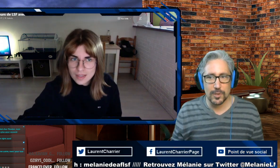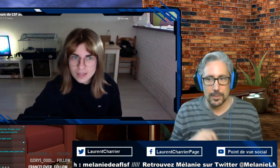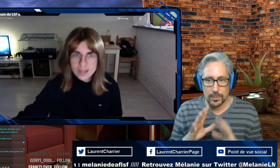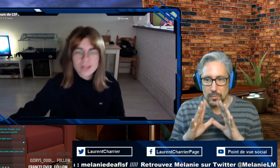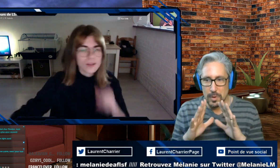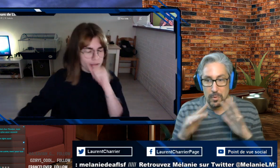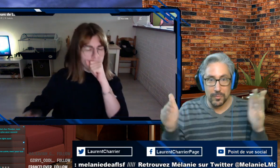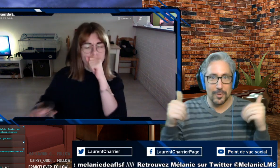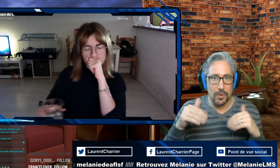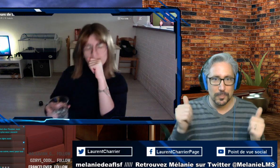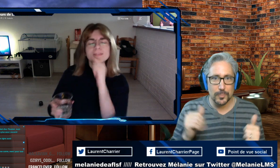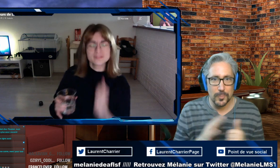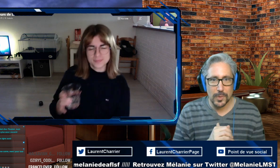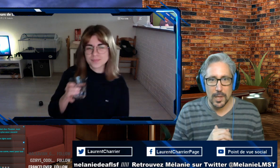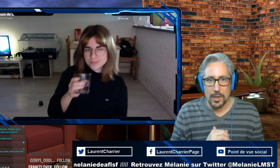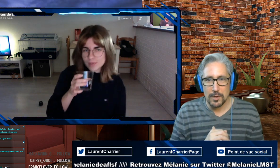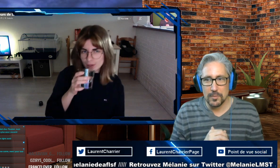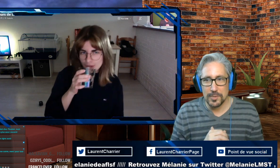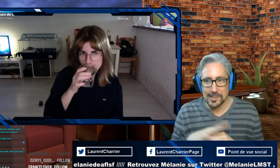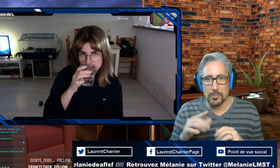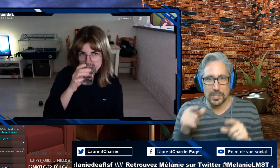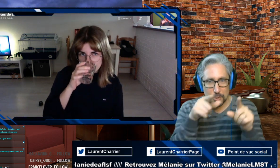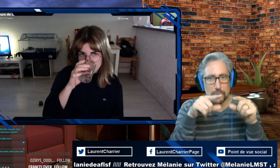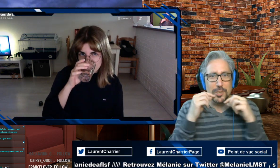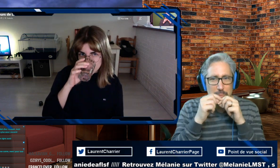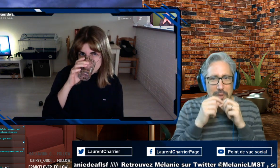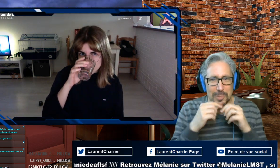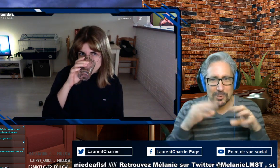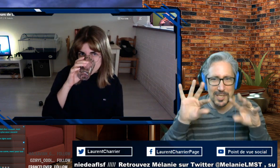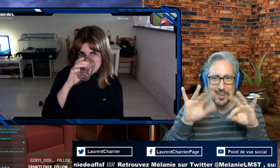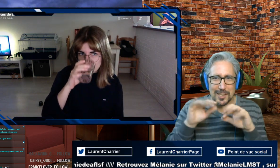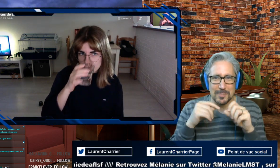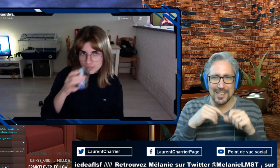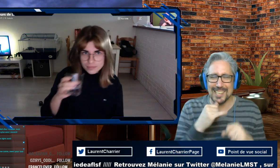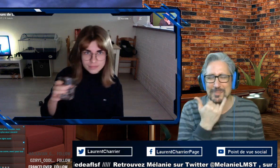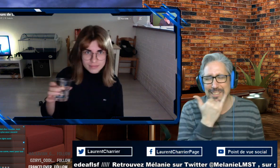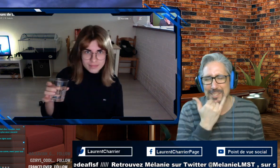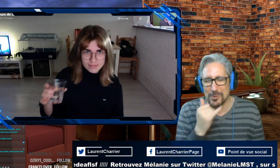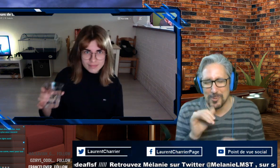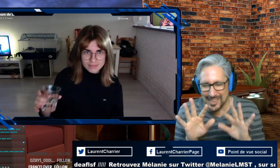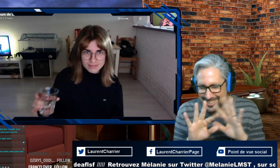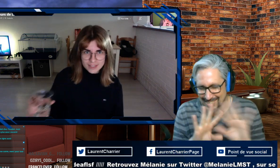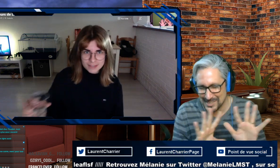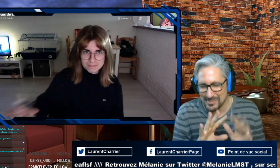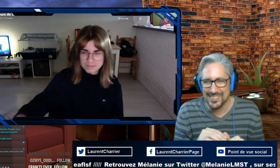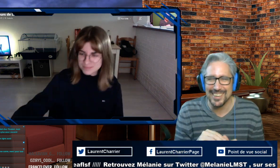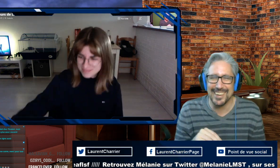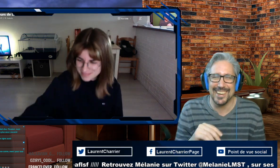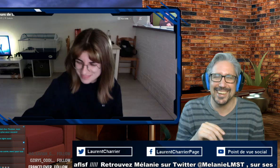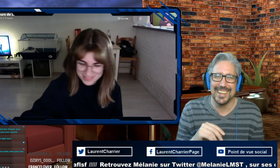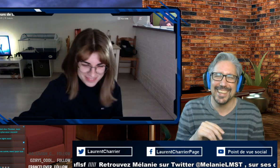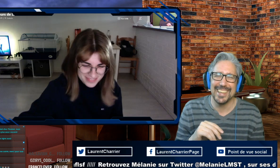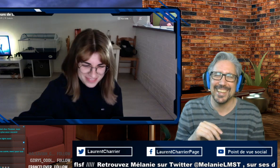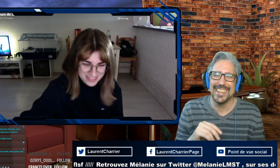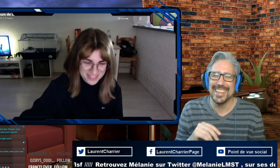à 20h, vraiment, venez, c'est bon, j'ai cru que tu t'étouffais parce que je m'étais trompé, non c'est bon.